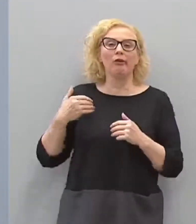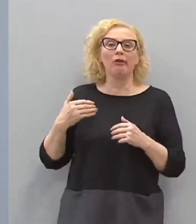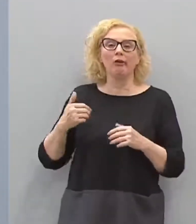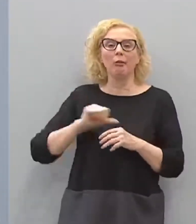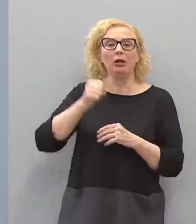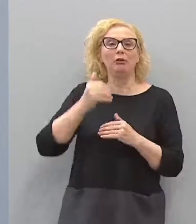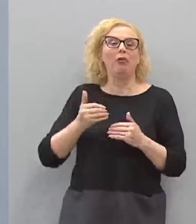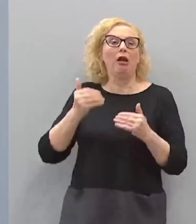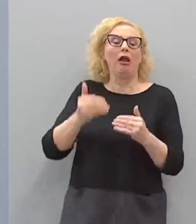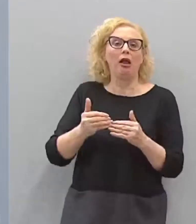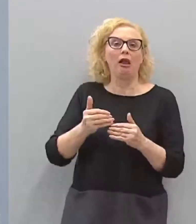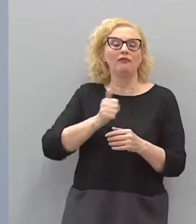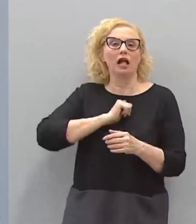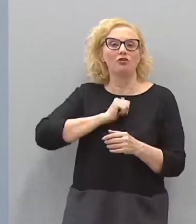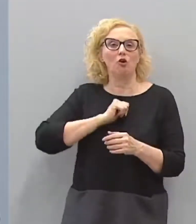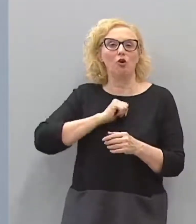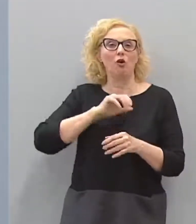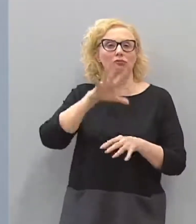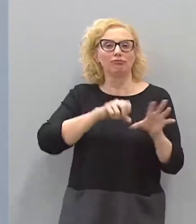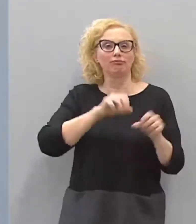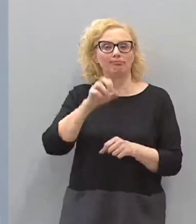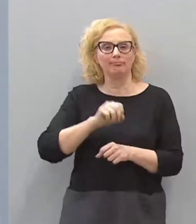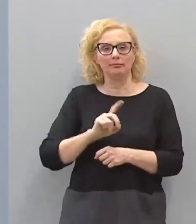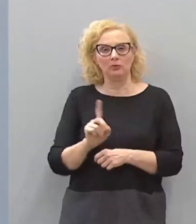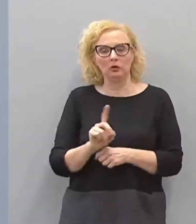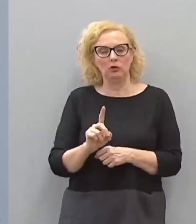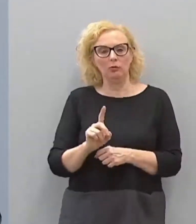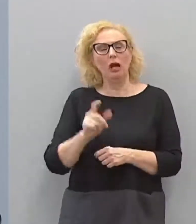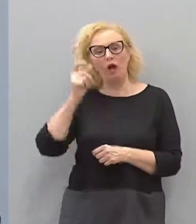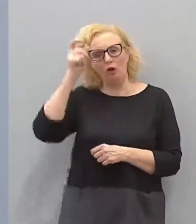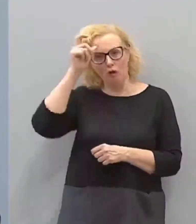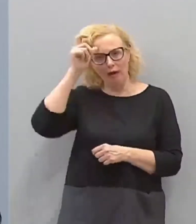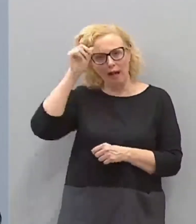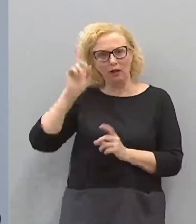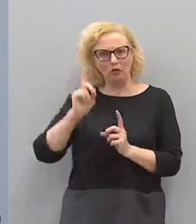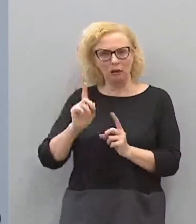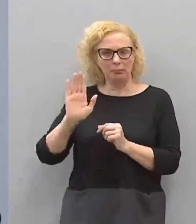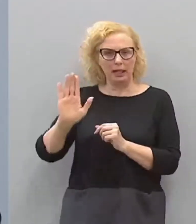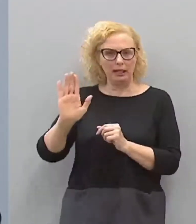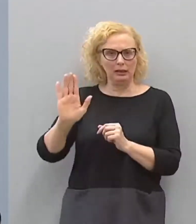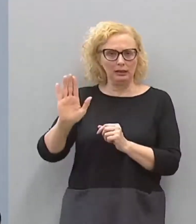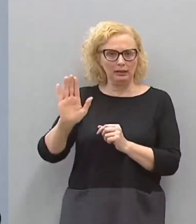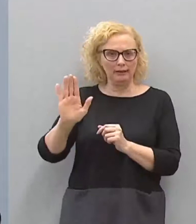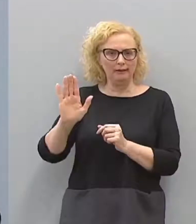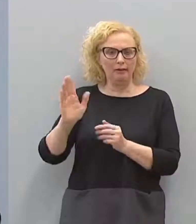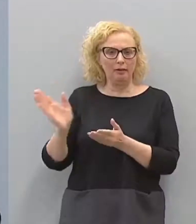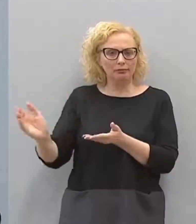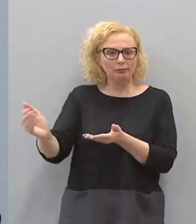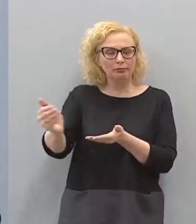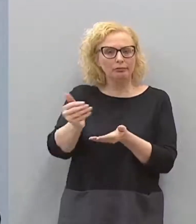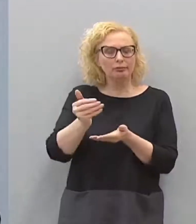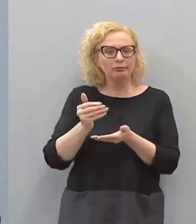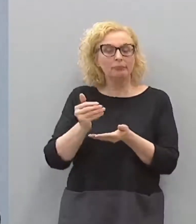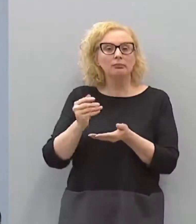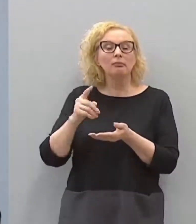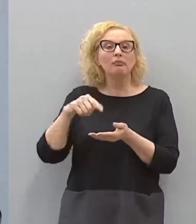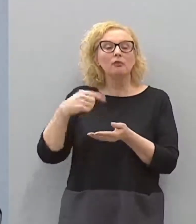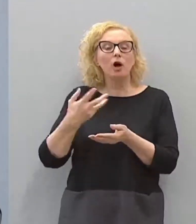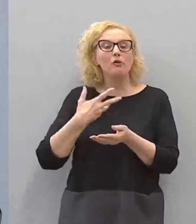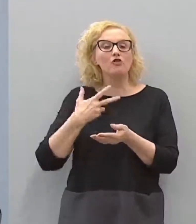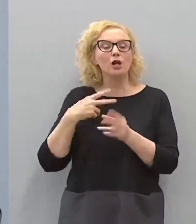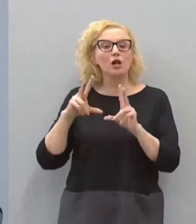in modo privato che si approvvigiona il governo vediamo che ci sono nuove nuovi vaccini che vengono